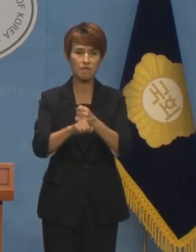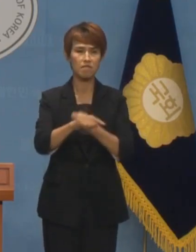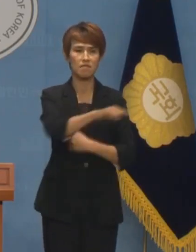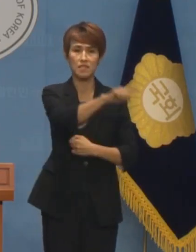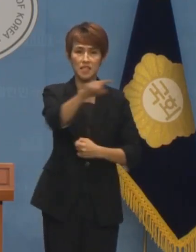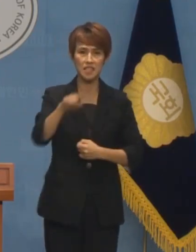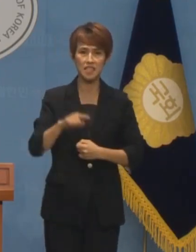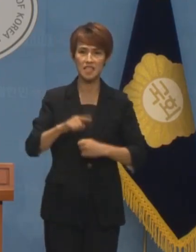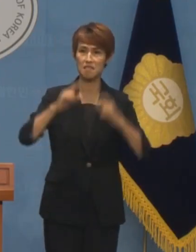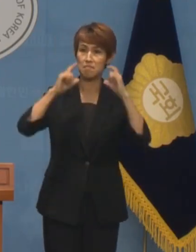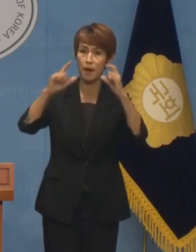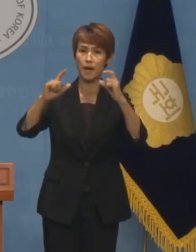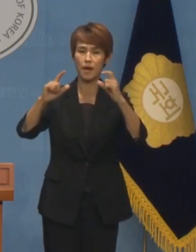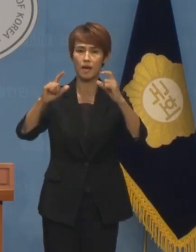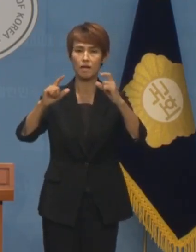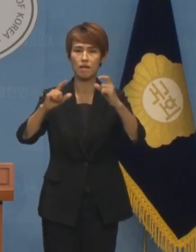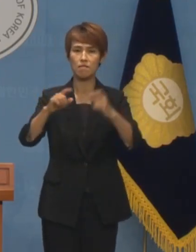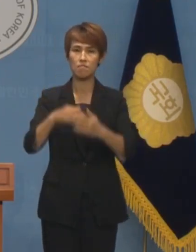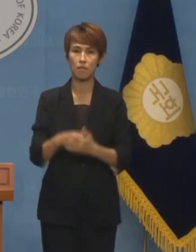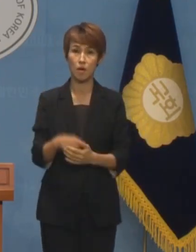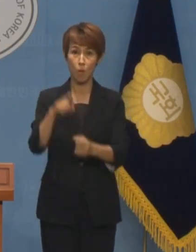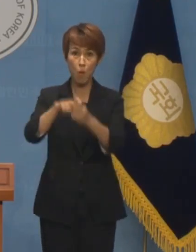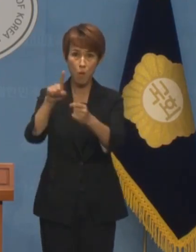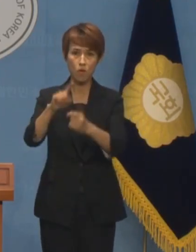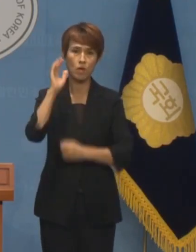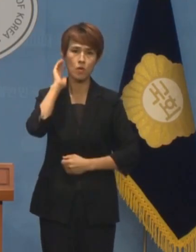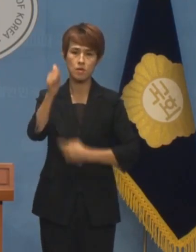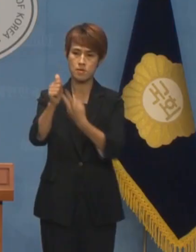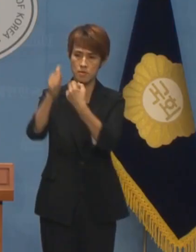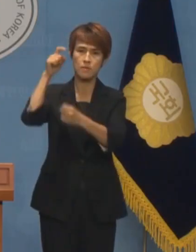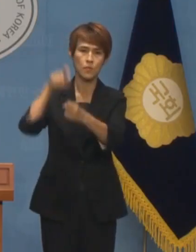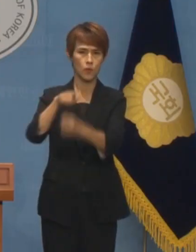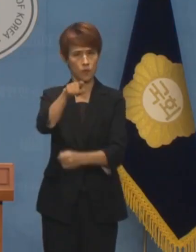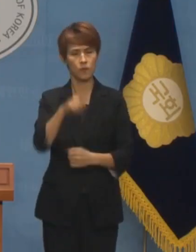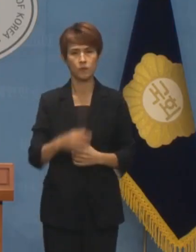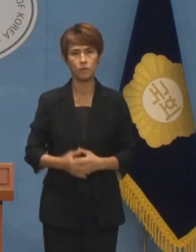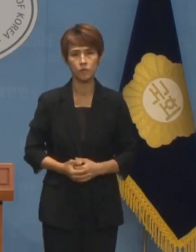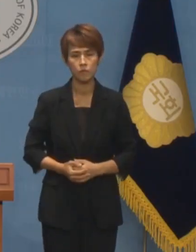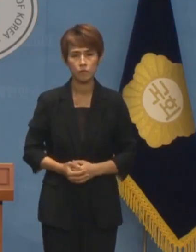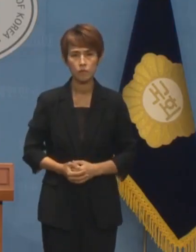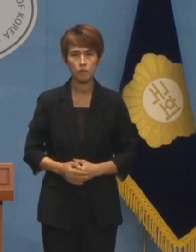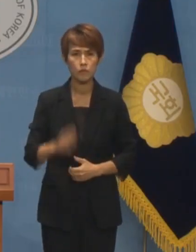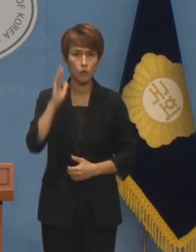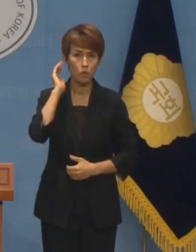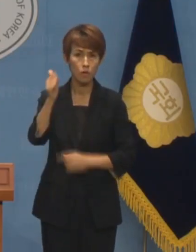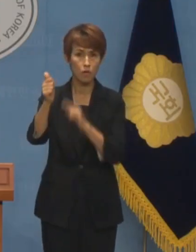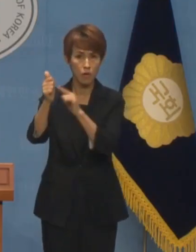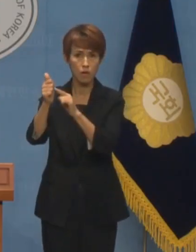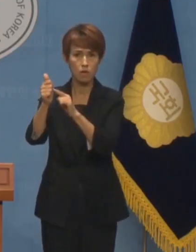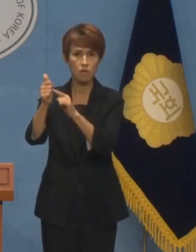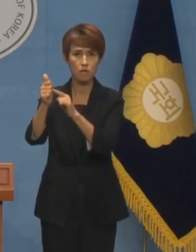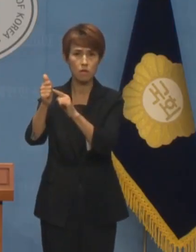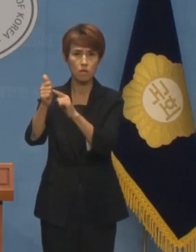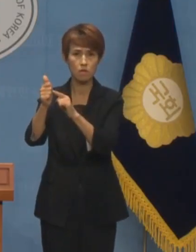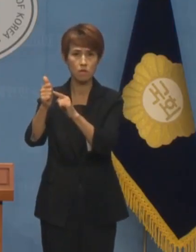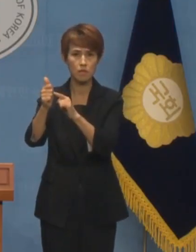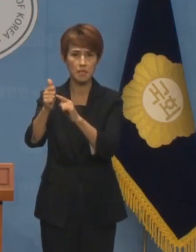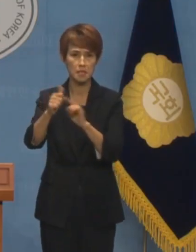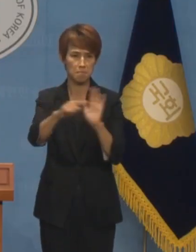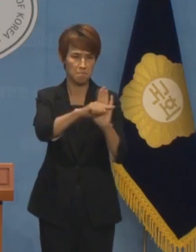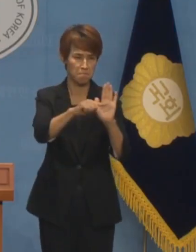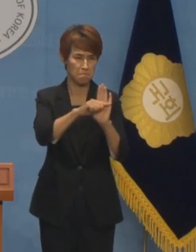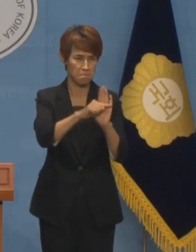자신들이 공언한 대로 목표가 용산이기 때문일 것입니다. 대통령에 대한 부정적인 여론을